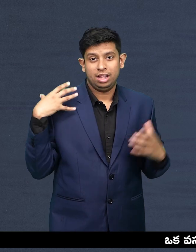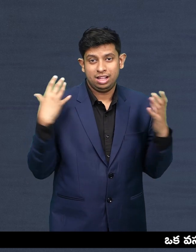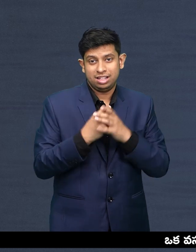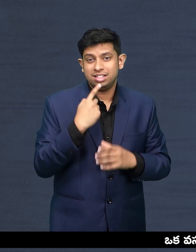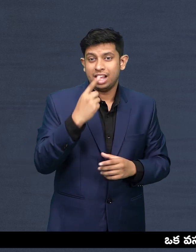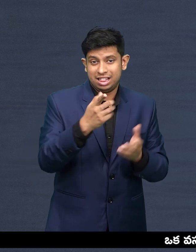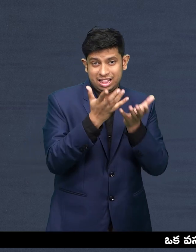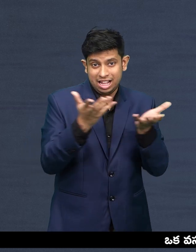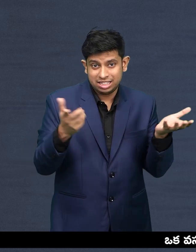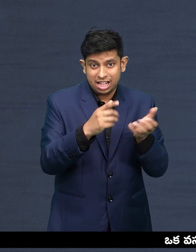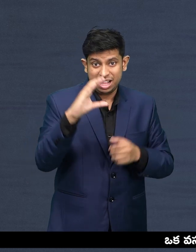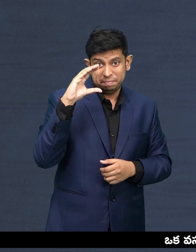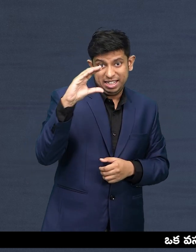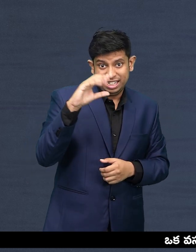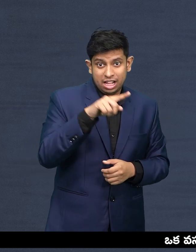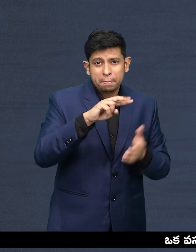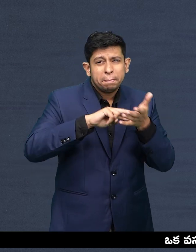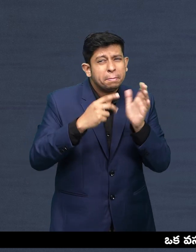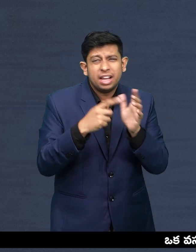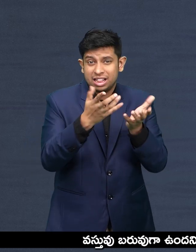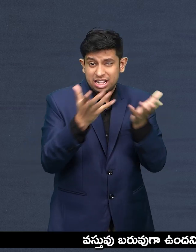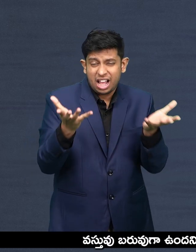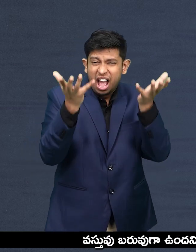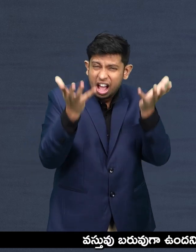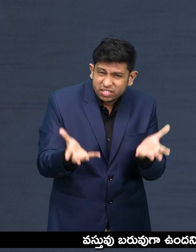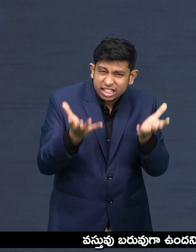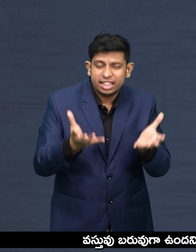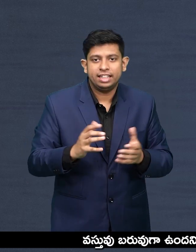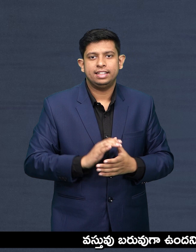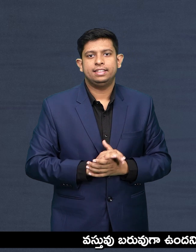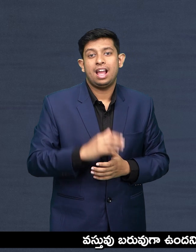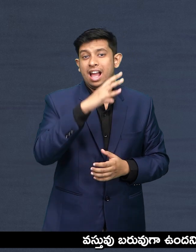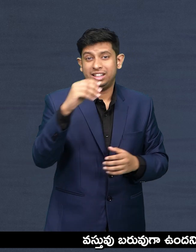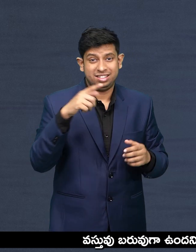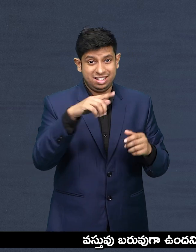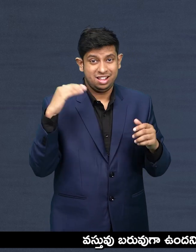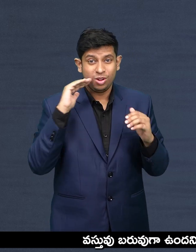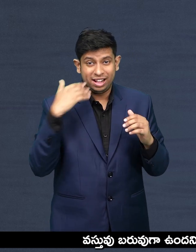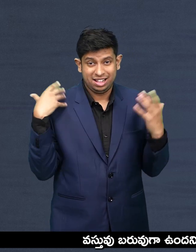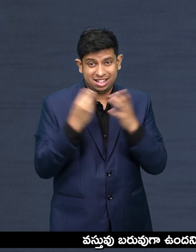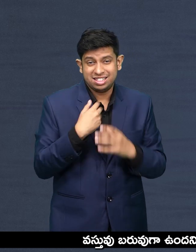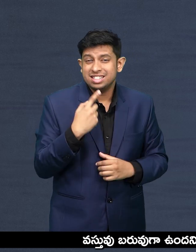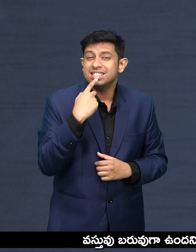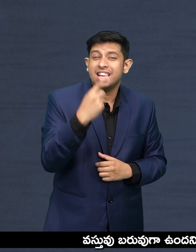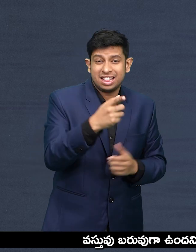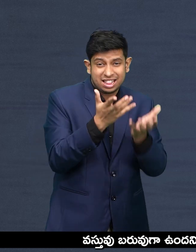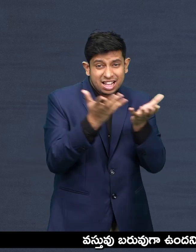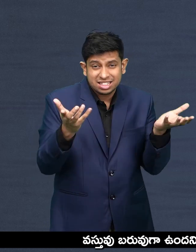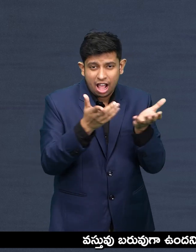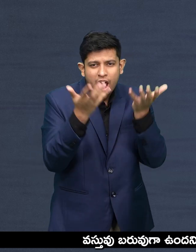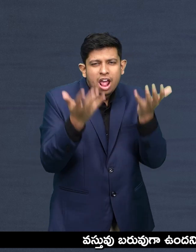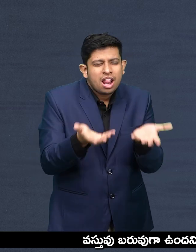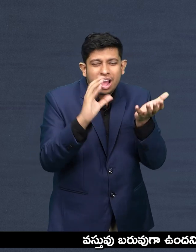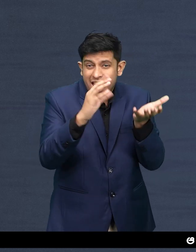ఒక వస్తువు దట్టంగా ఉందని చెప్పినప్పుడు వస్తువు బరువుగా ఉందని, ఆ వస్తువు తక్కువ సాంద్రతతో